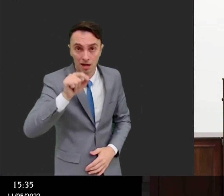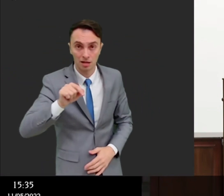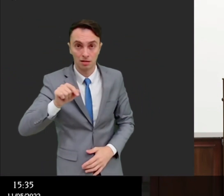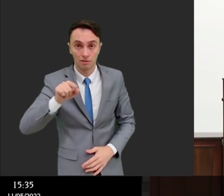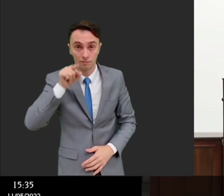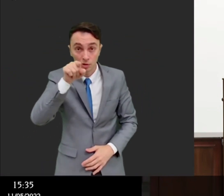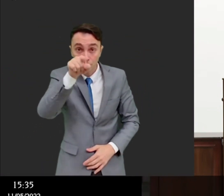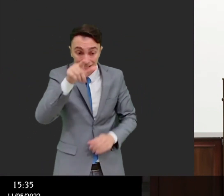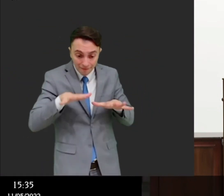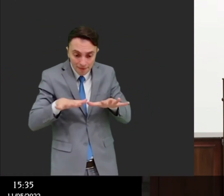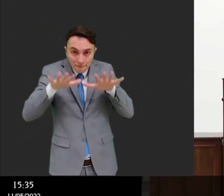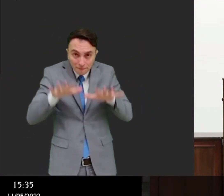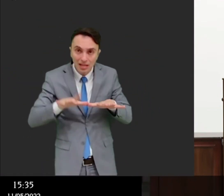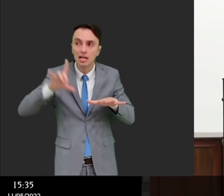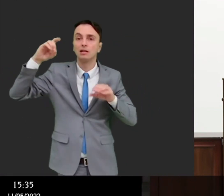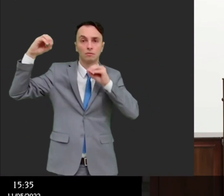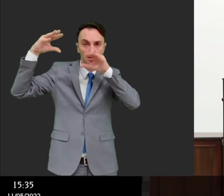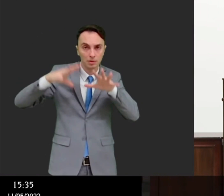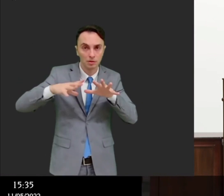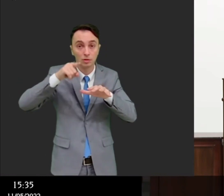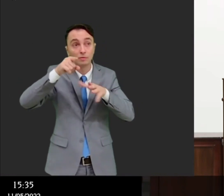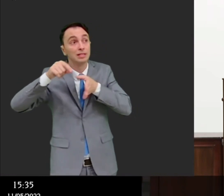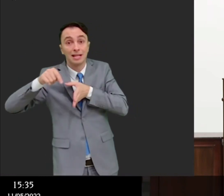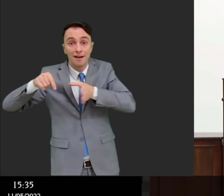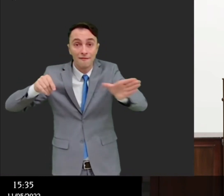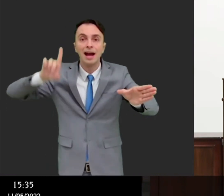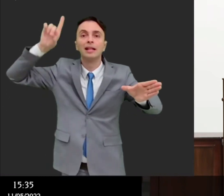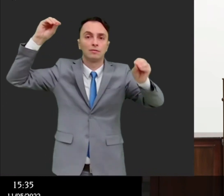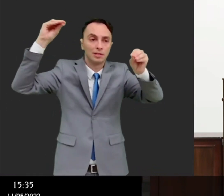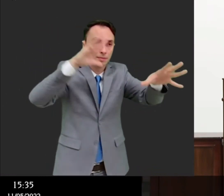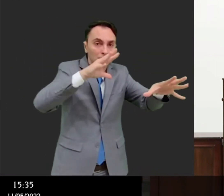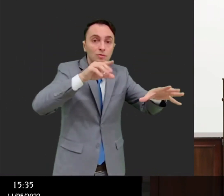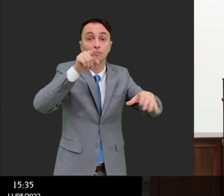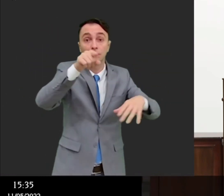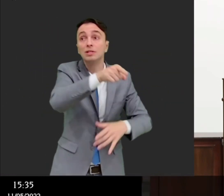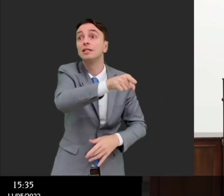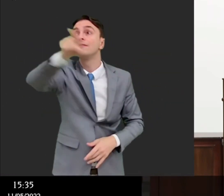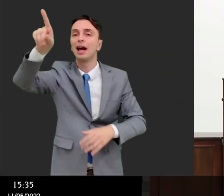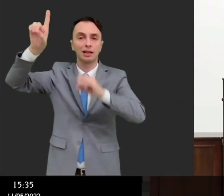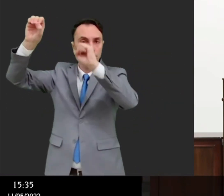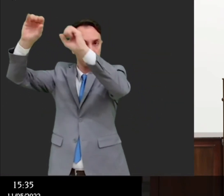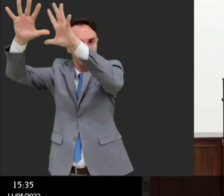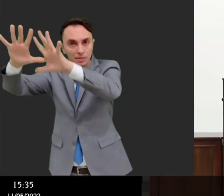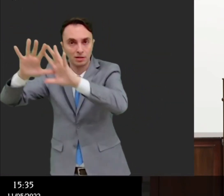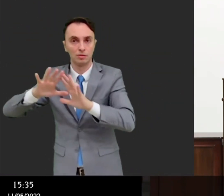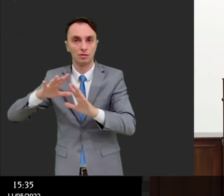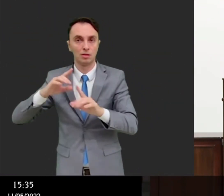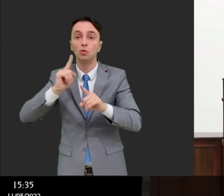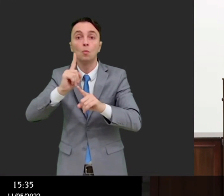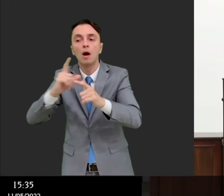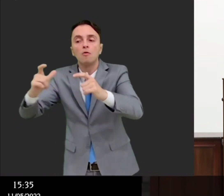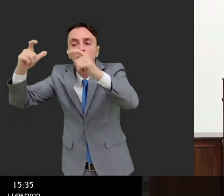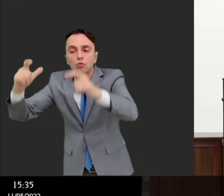Ele sabe o teu SIC, o RG, para o irmão saber que Deus é conhecedor de tudo. Não há